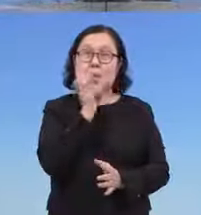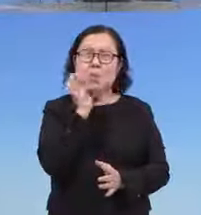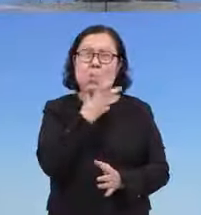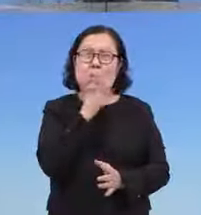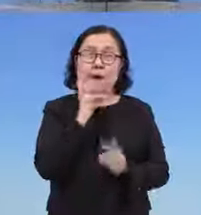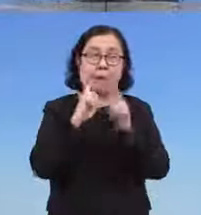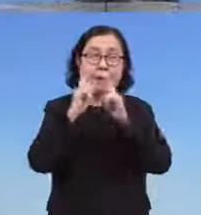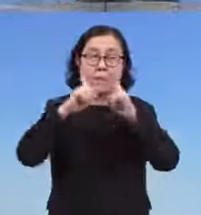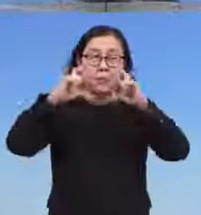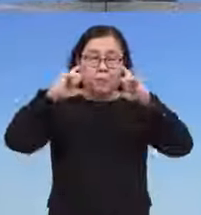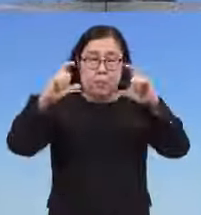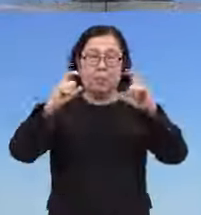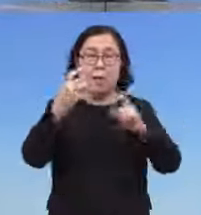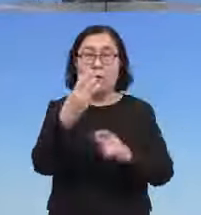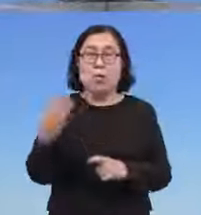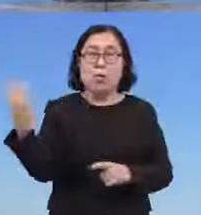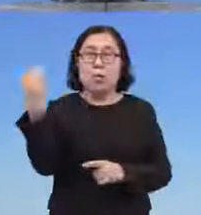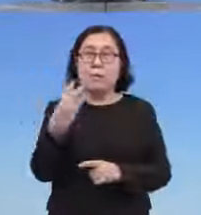말씀을 선포하고